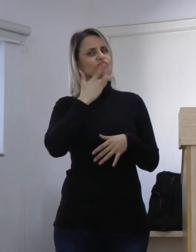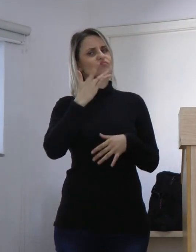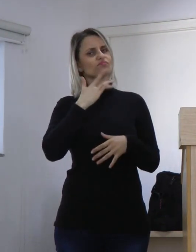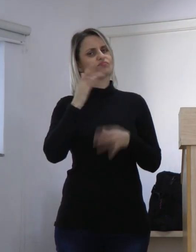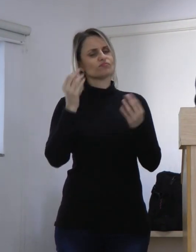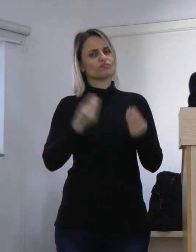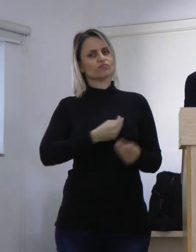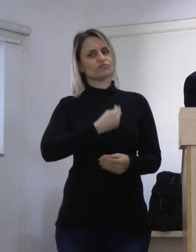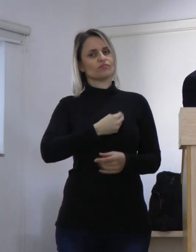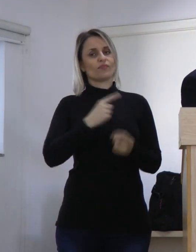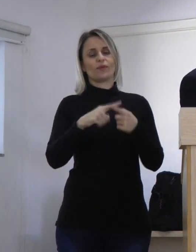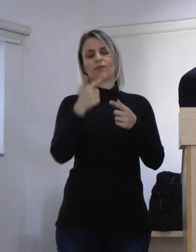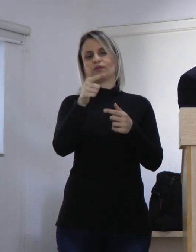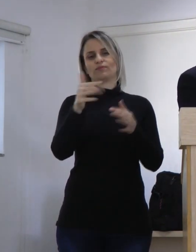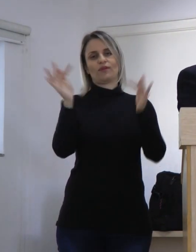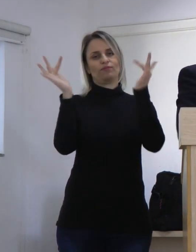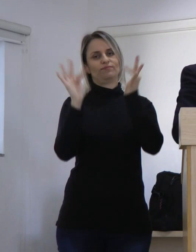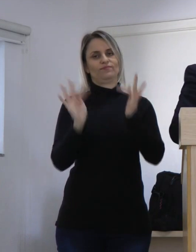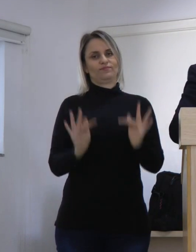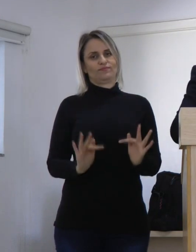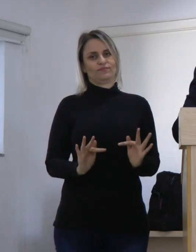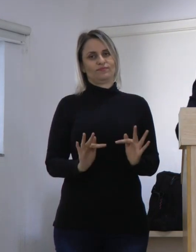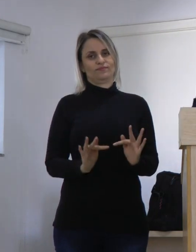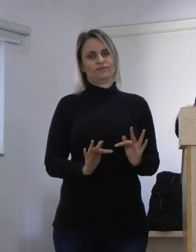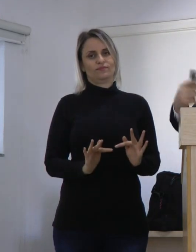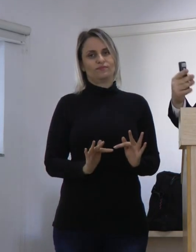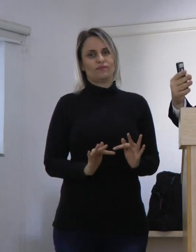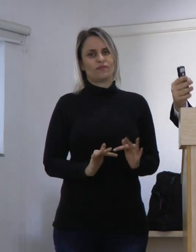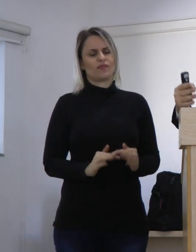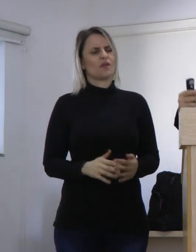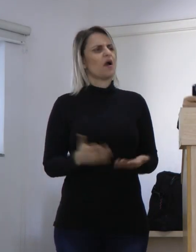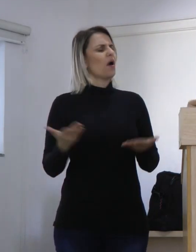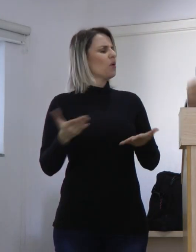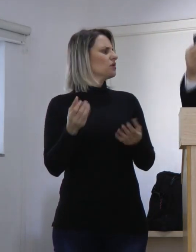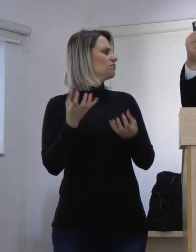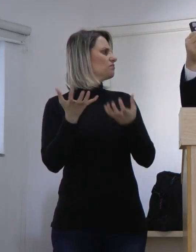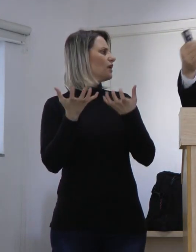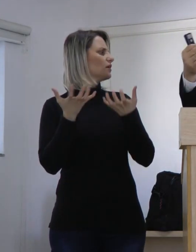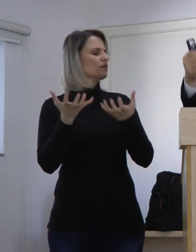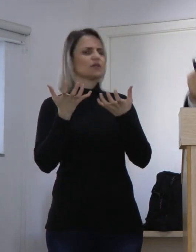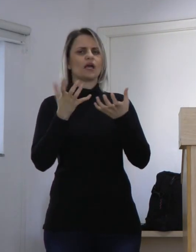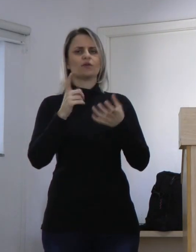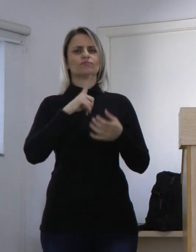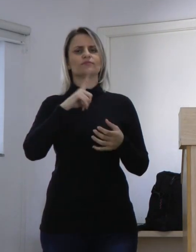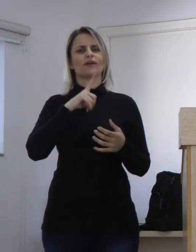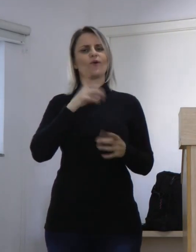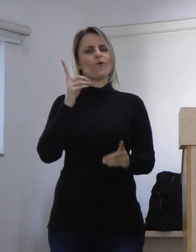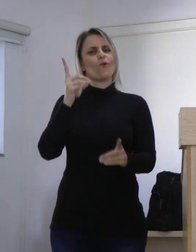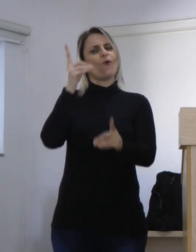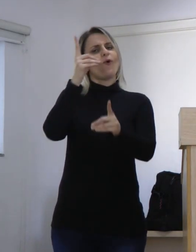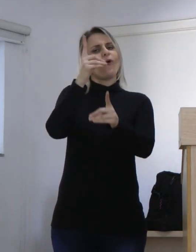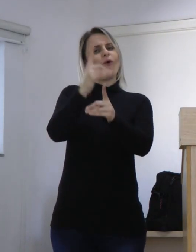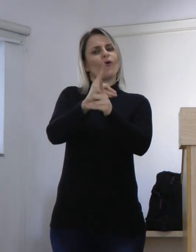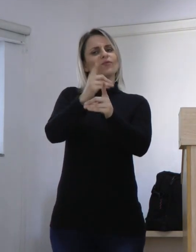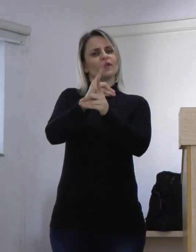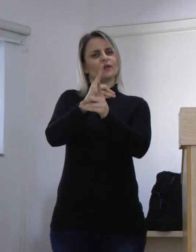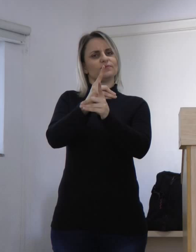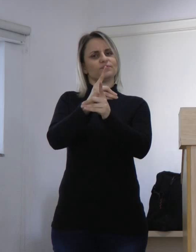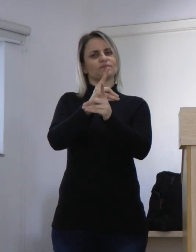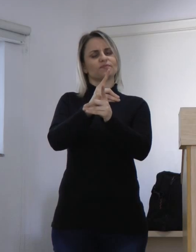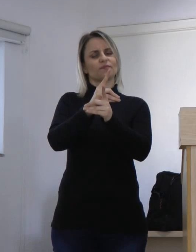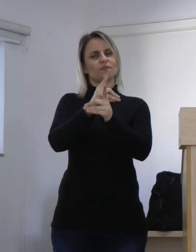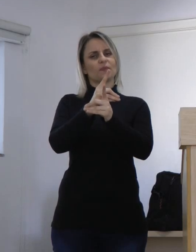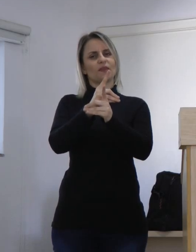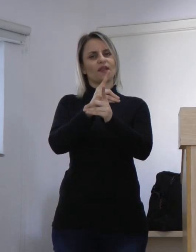Nazareno, mas eu queria seduzir, eu queria ser um Dom Juan, um Casanova, queria encontrar minha alma gêmea. Só que em vez de